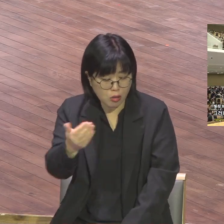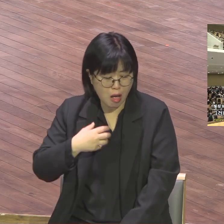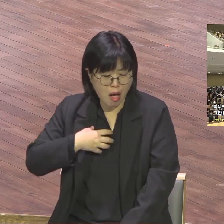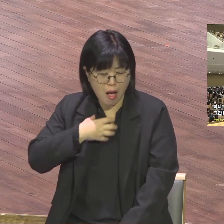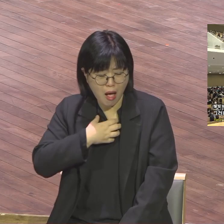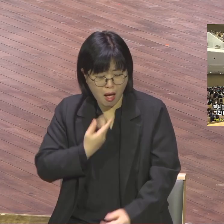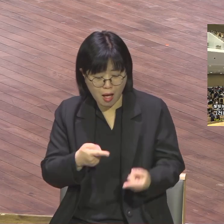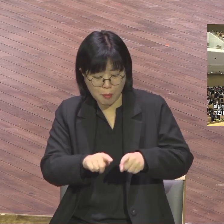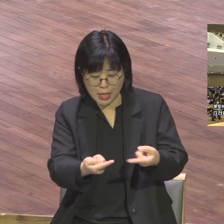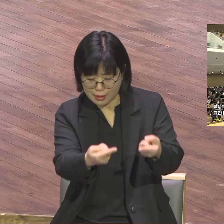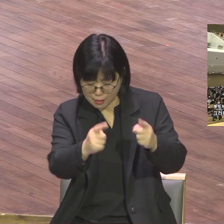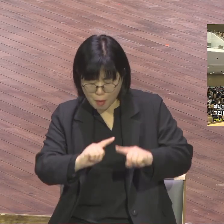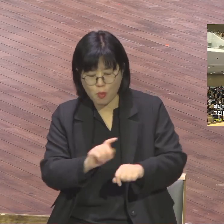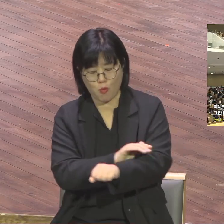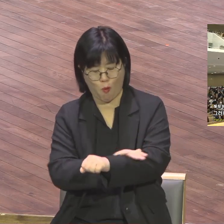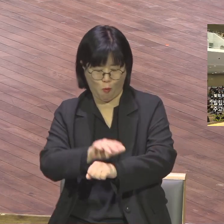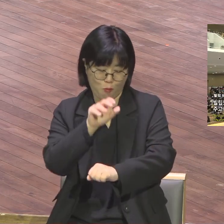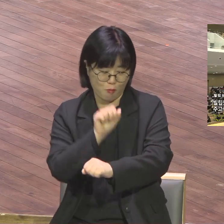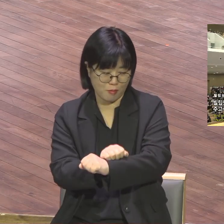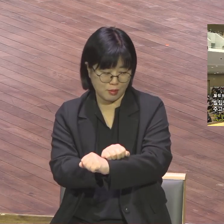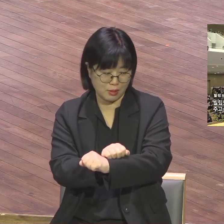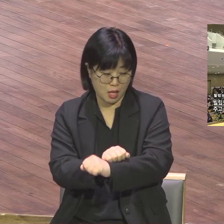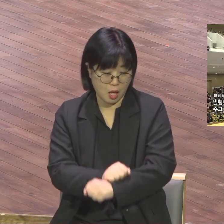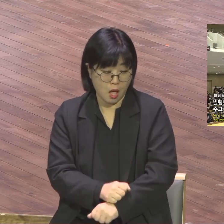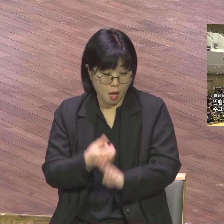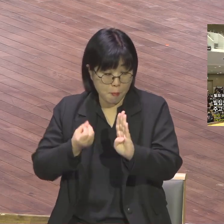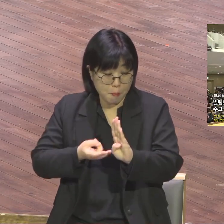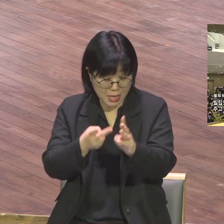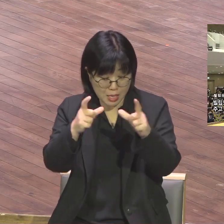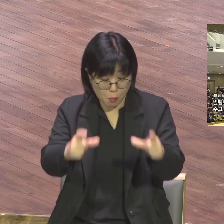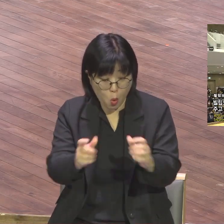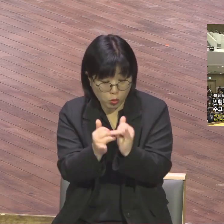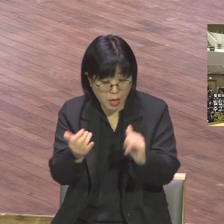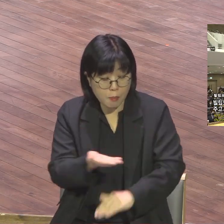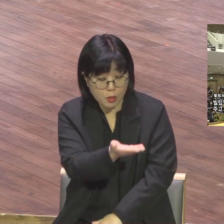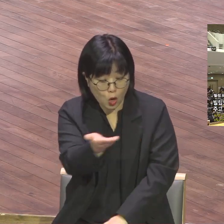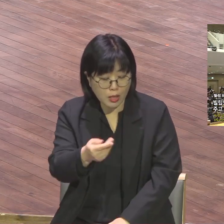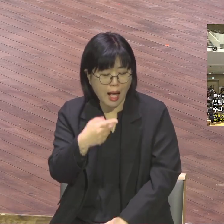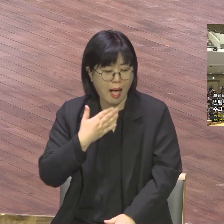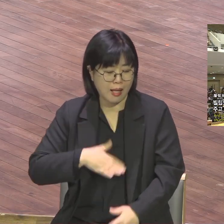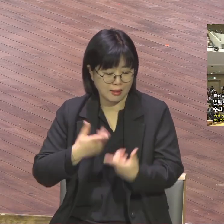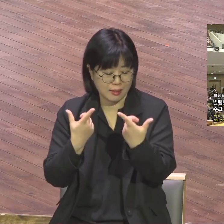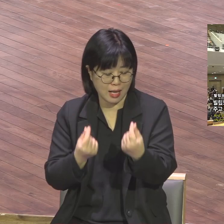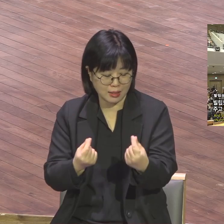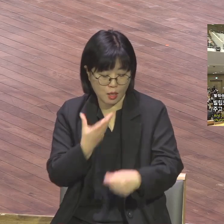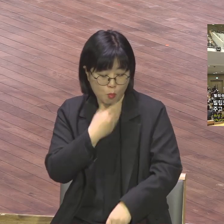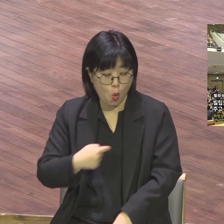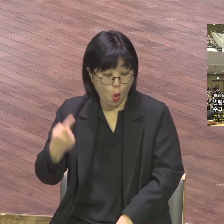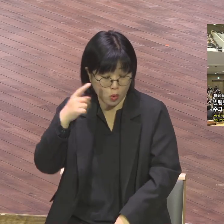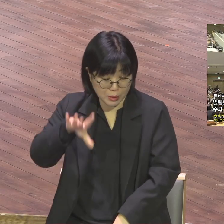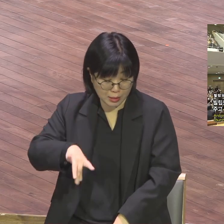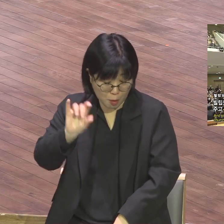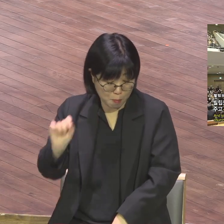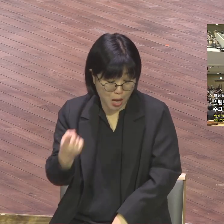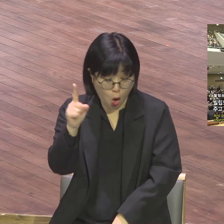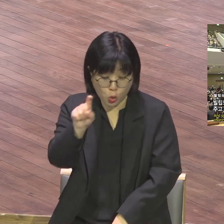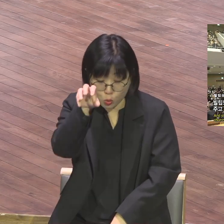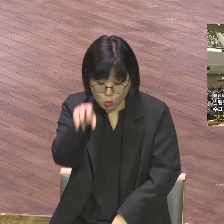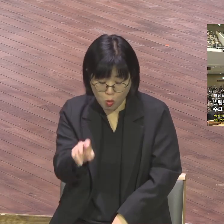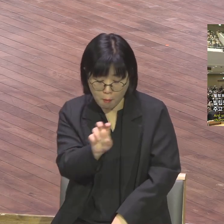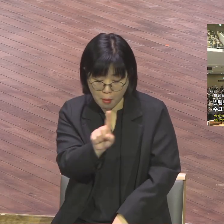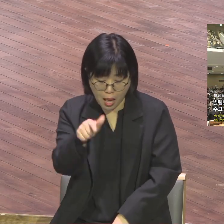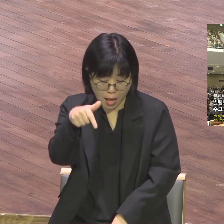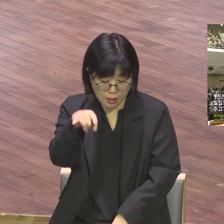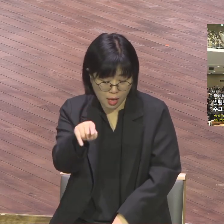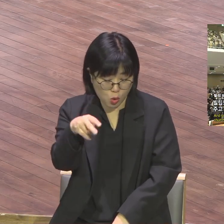내 괴로움에 함께 참여하였으니 잘하였도다. 빌립보 사람들아, 너희도 알거니와 복음의 시초에 내가